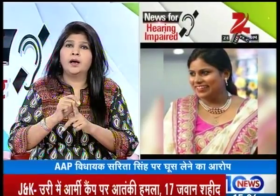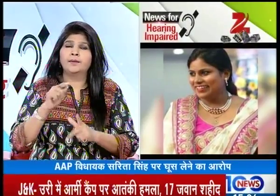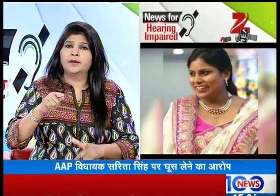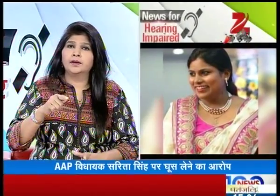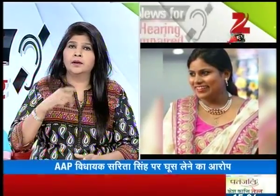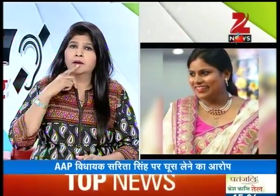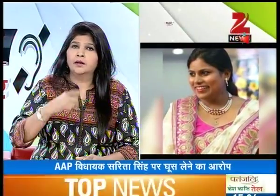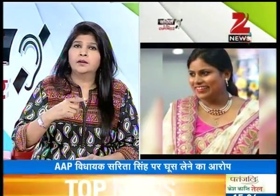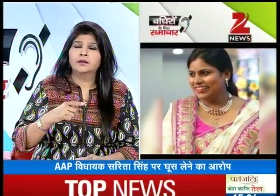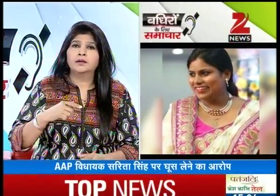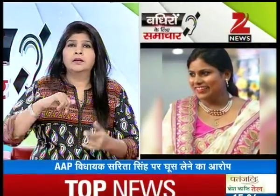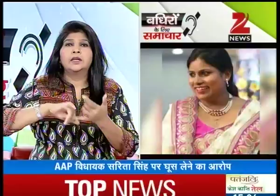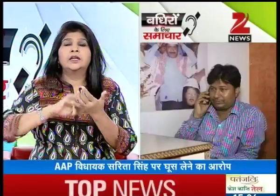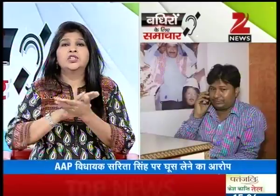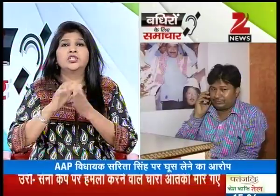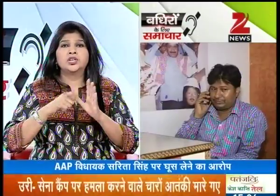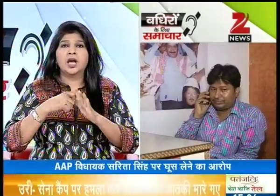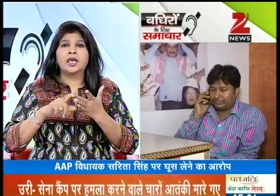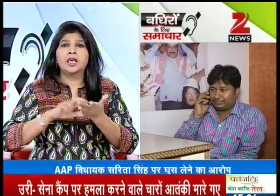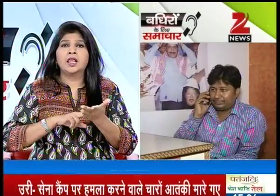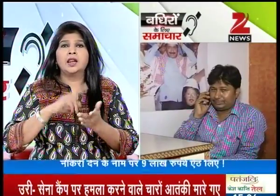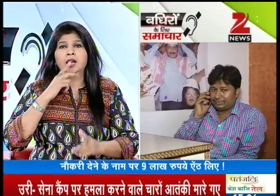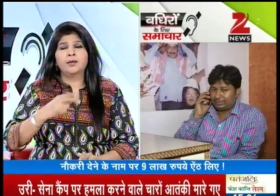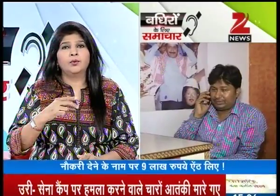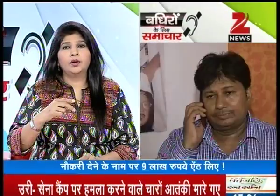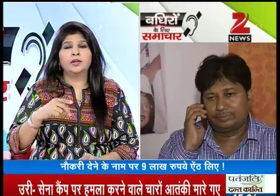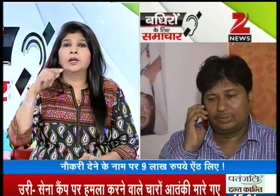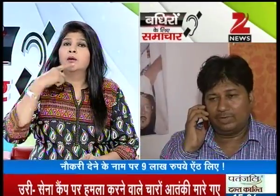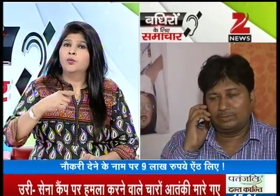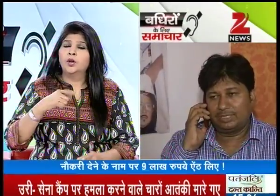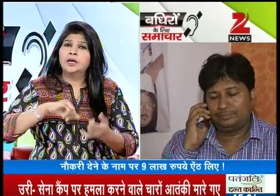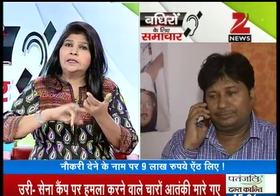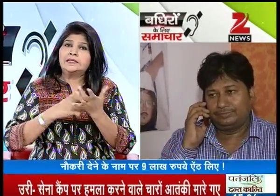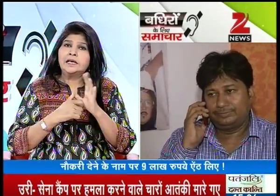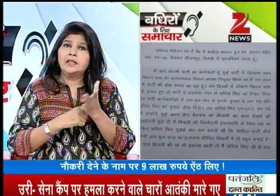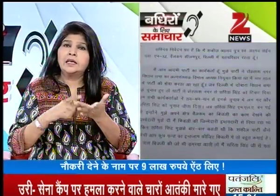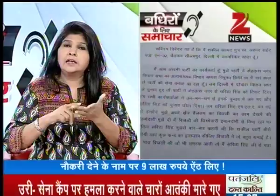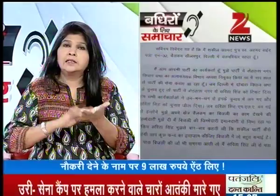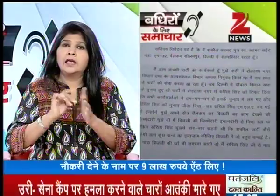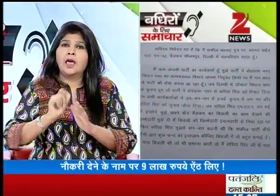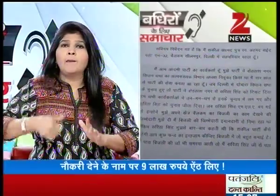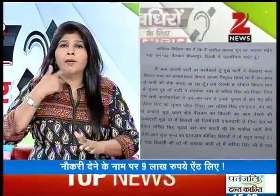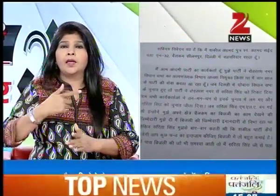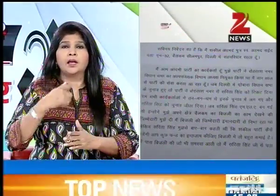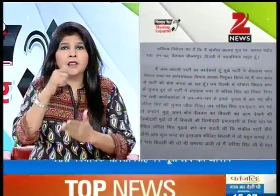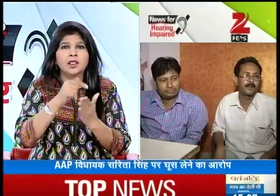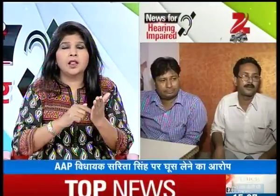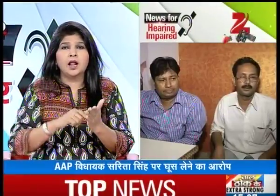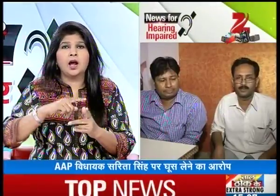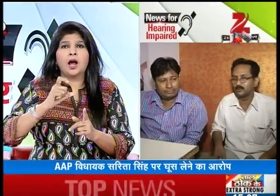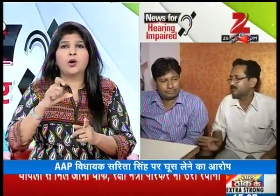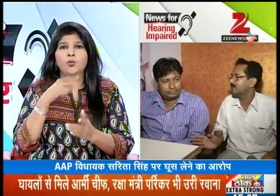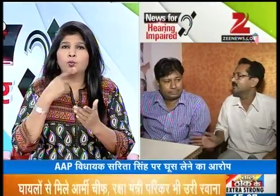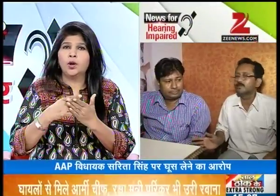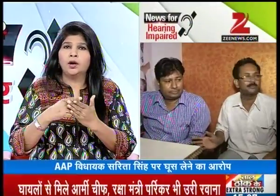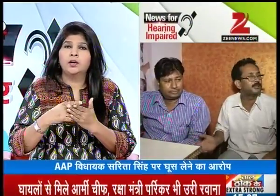खुद को एपी कार्यकर्ता बताने वाले शकील सिंह नाम के शख्स ने सरिता सिंह के खिलाफ शिकायत दर्ज